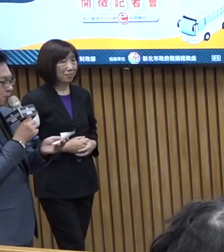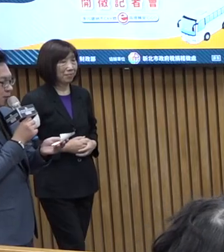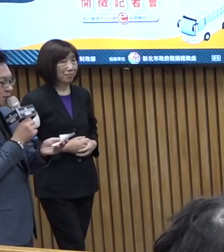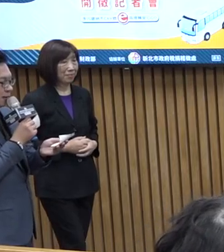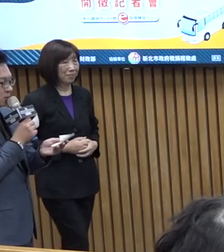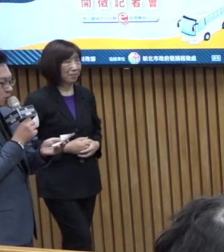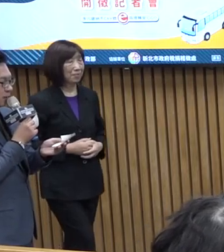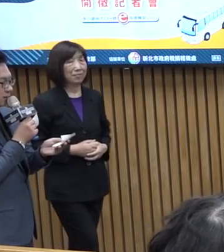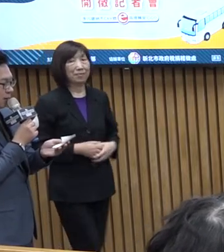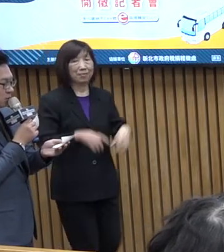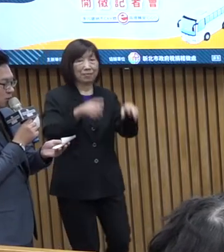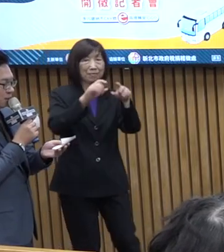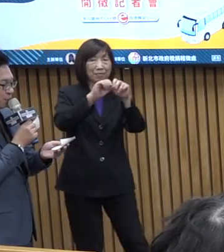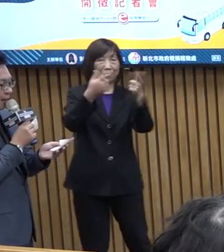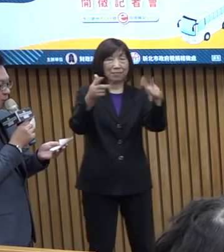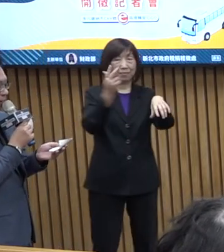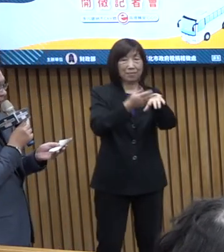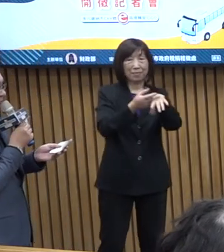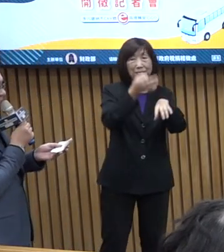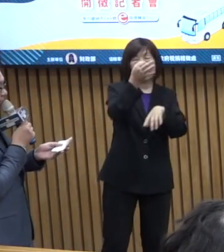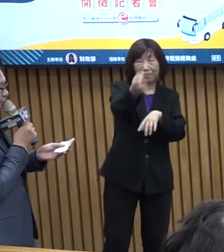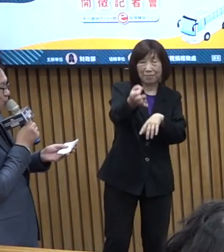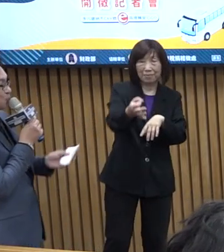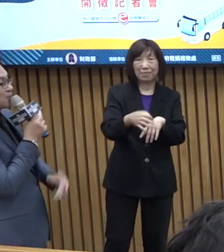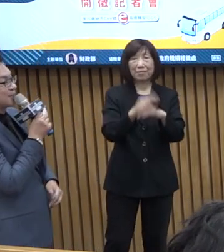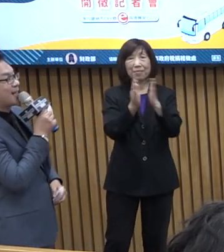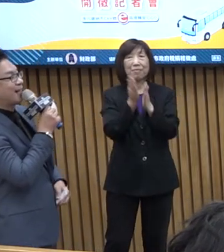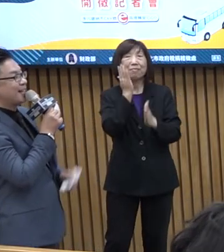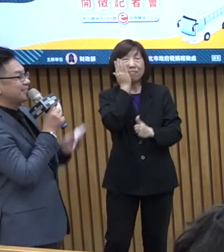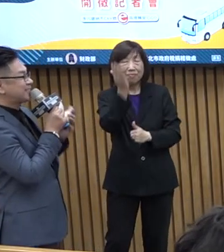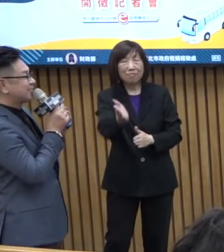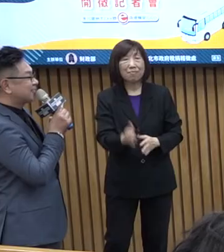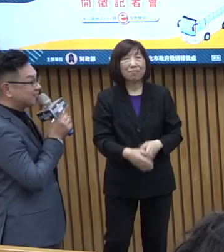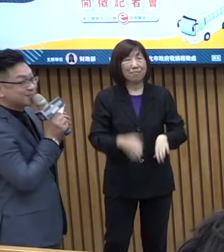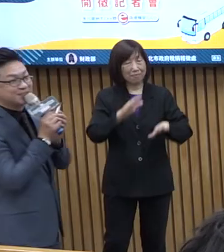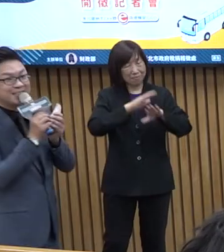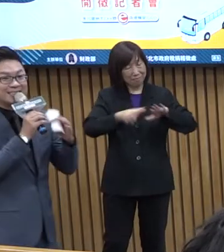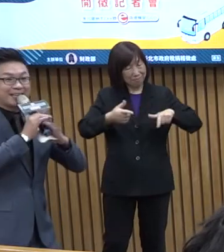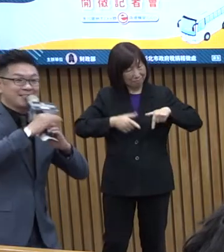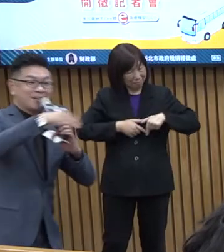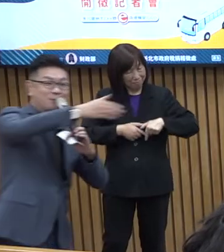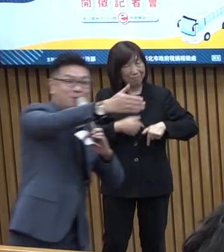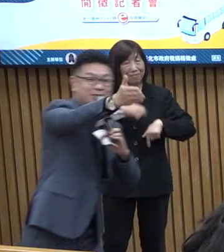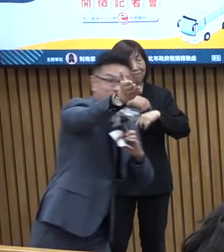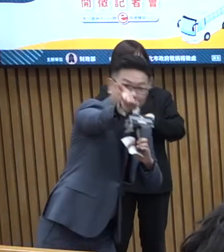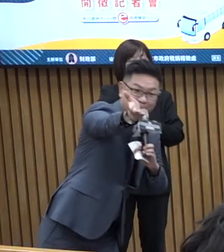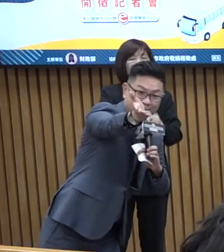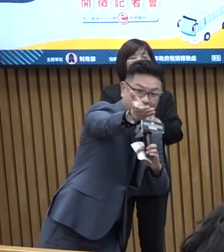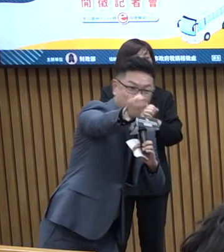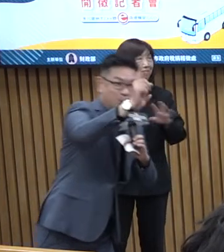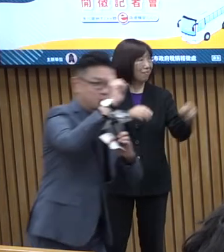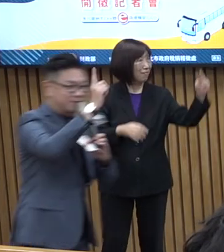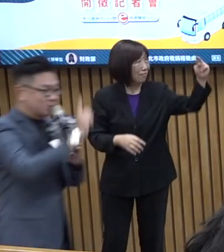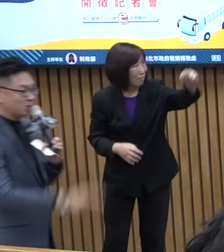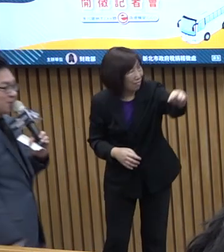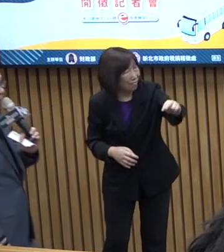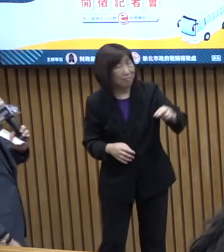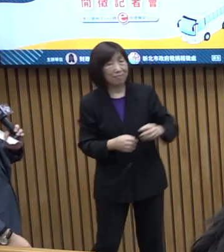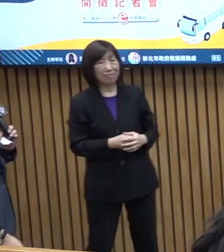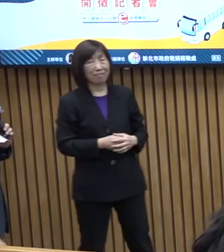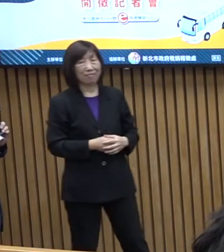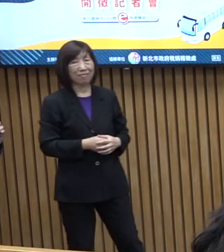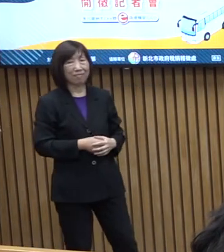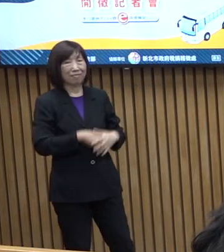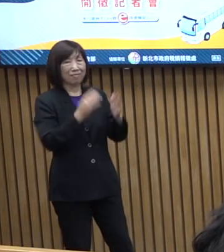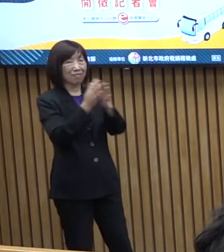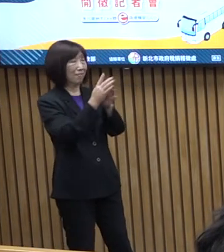好，多元纳税缴税不卡关，一路顺畅，安心购。来看一下我们后面的媒体朋友们，再为我们捕捉一下最重